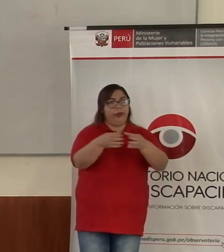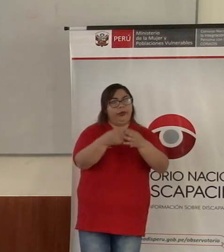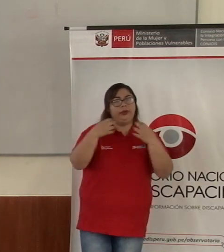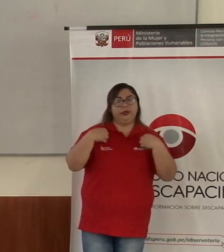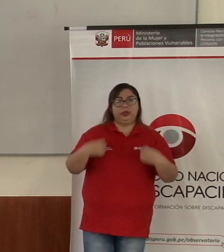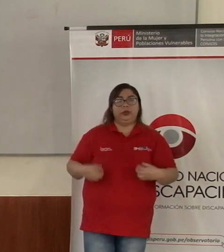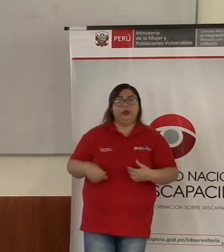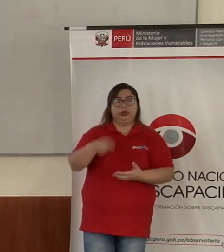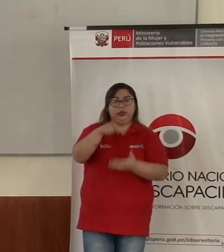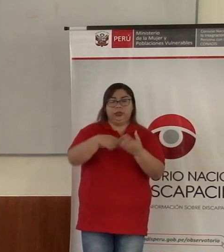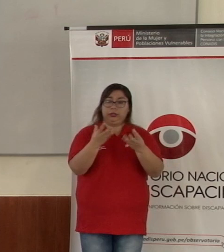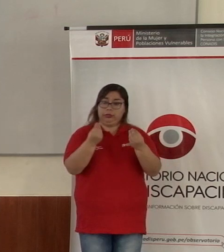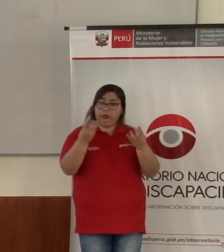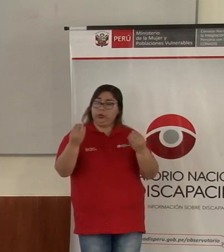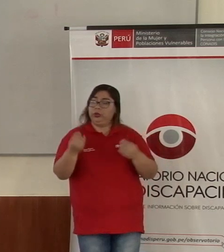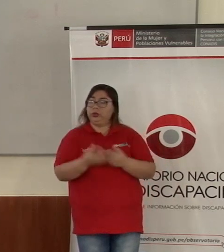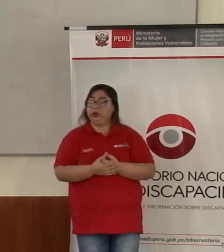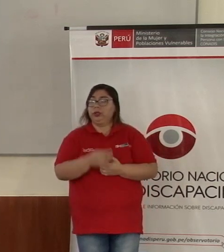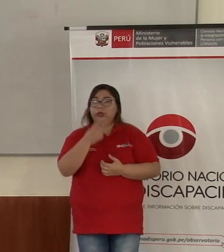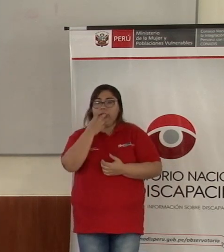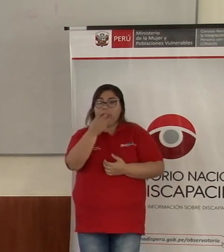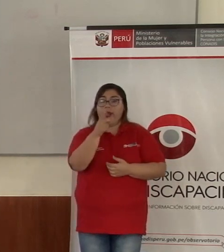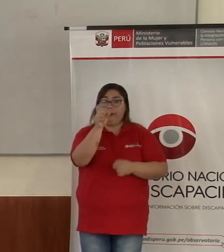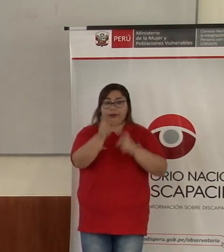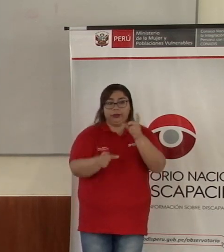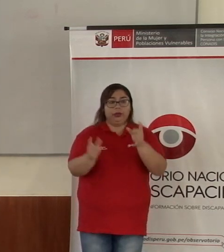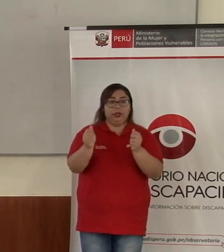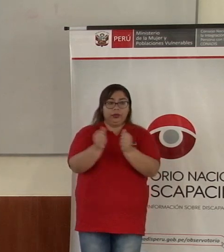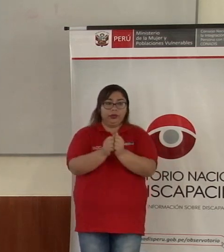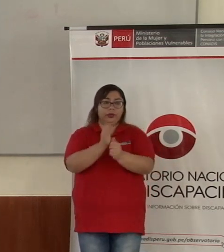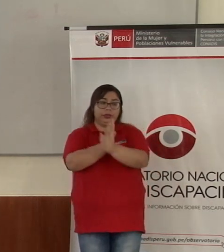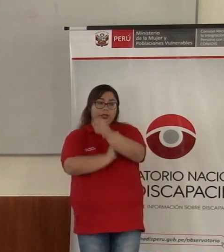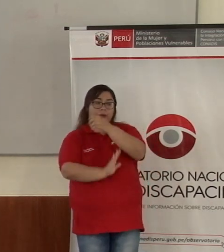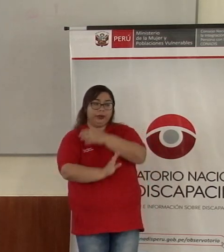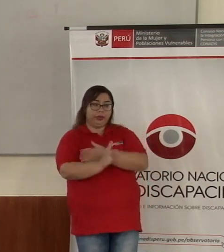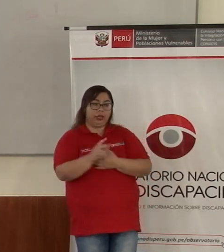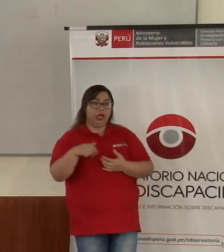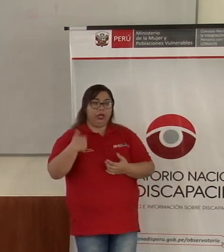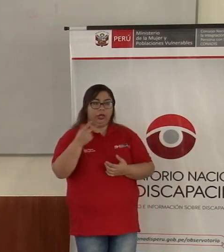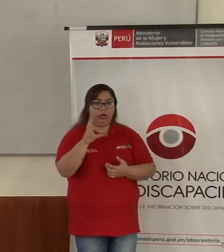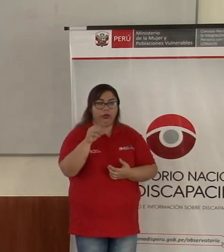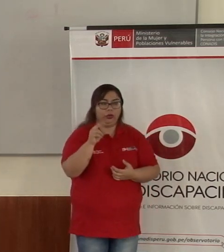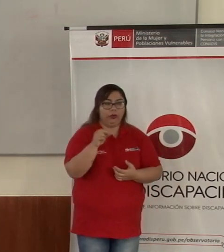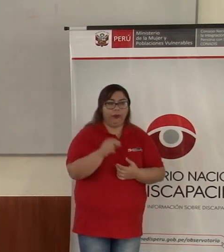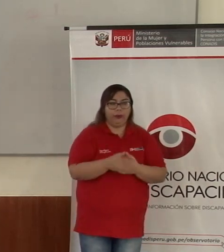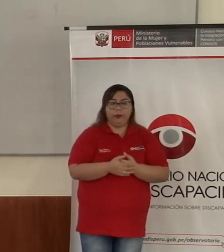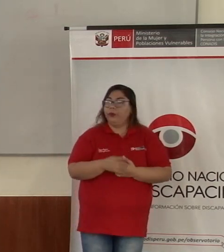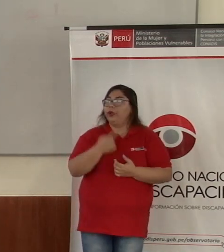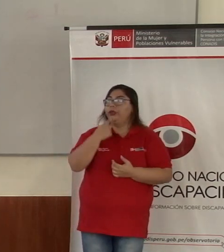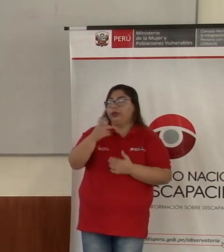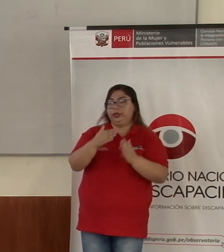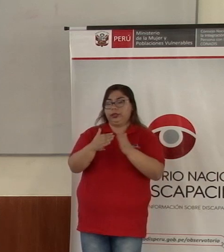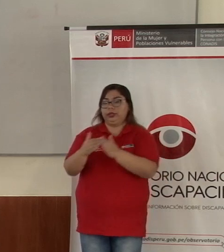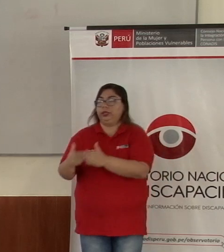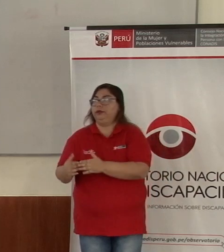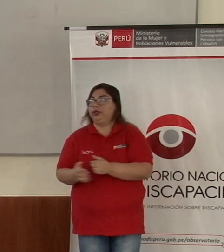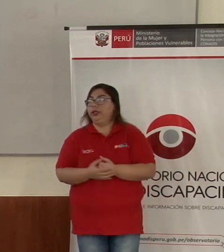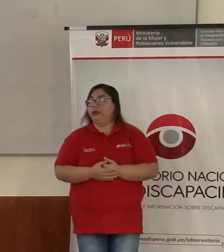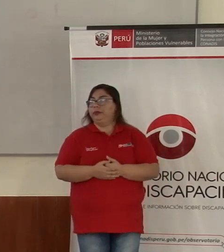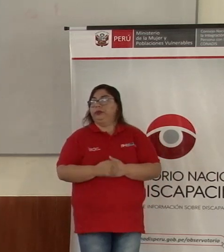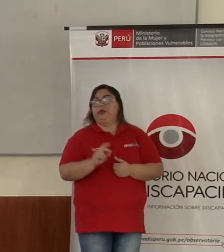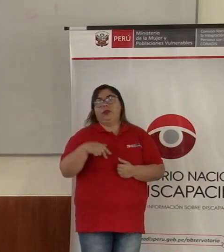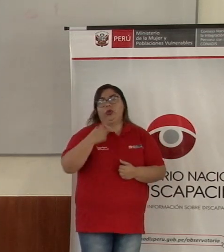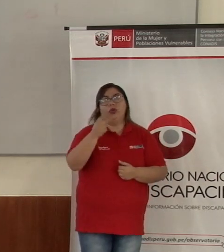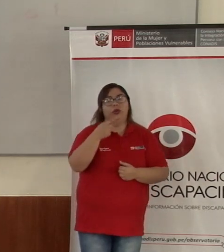justicia, que son varios, que entienda que la persona con discapacidad que no puede manifestar su voluntad no está descalificada, sino